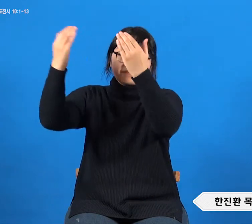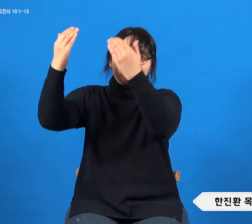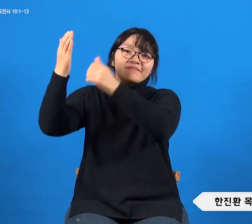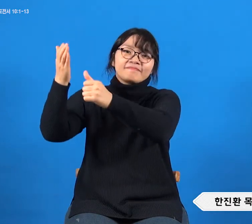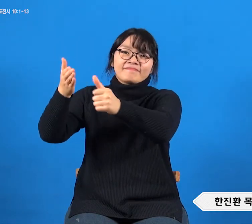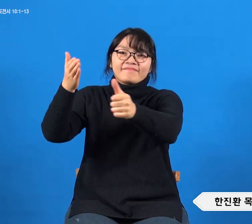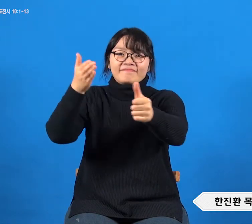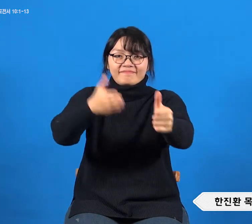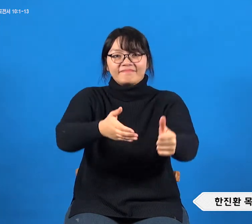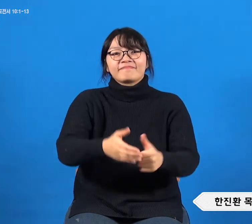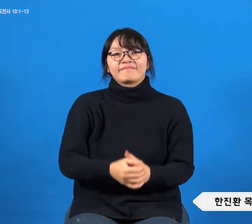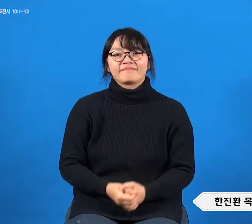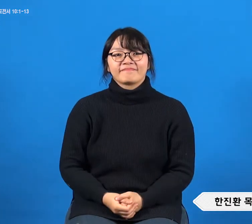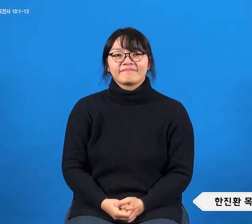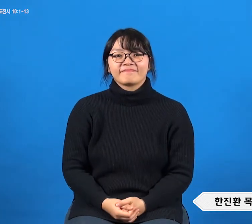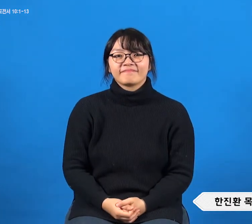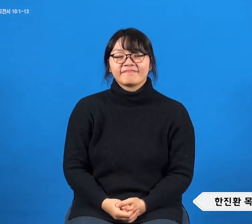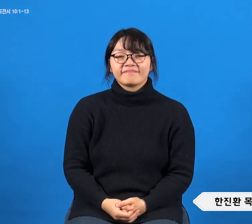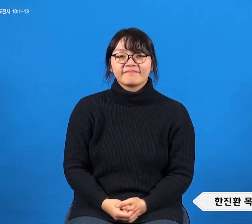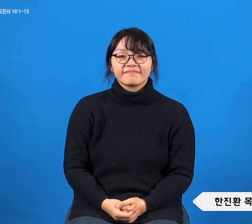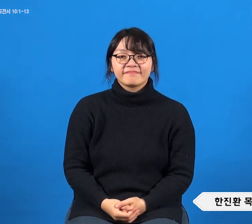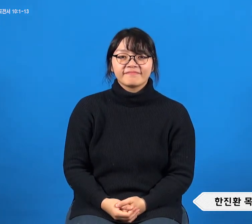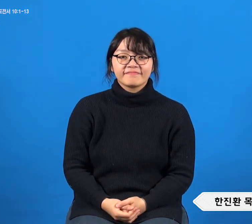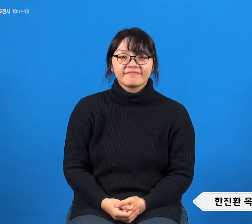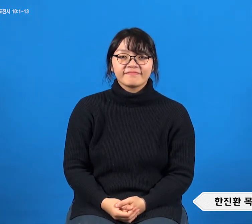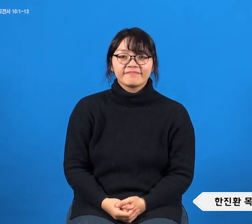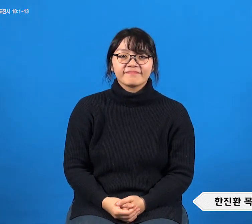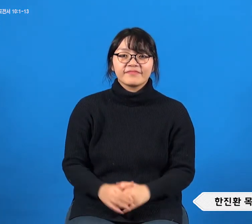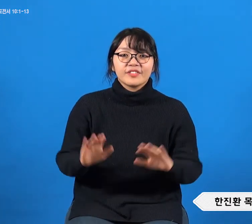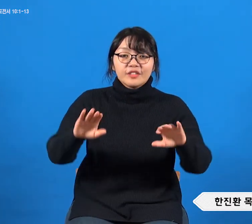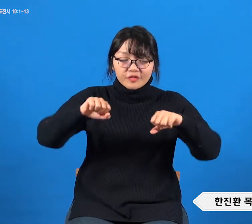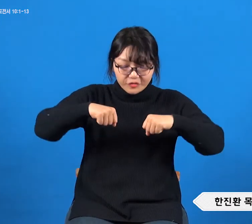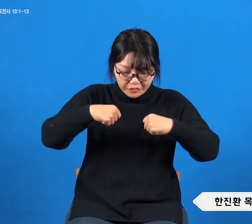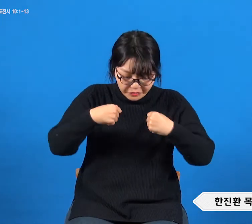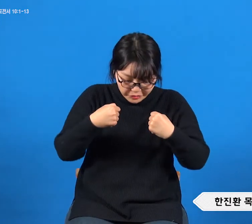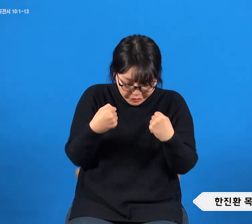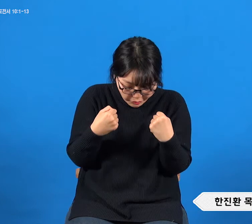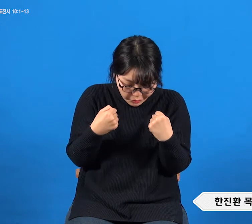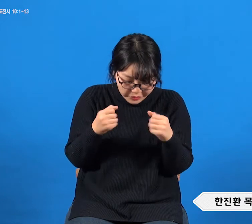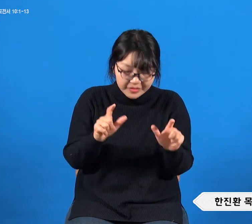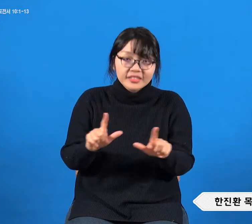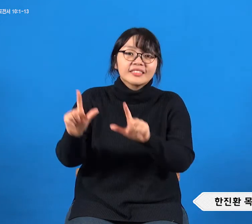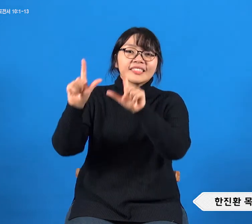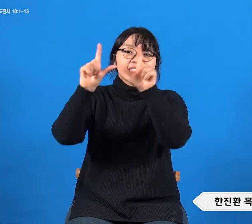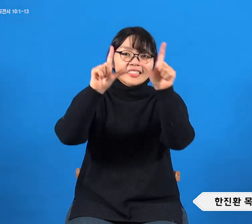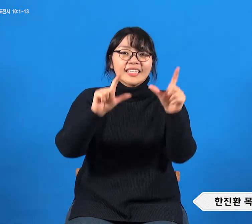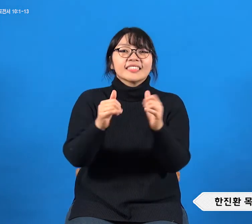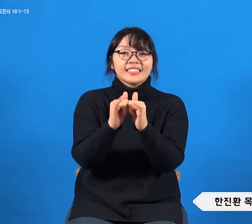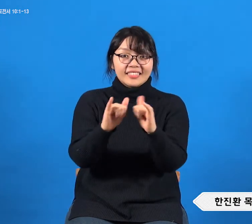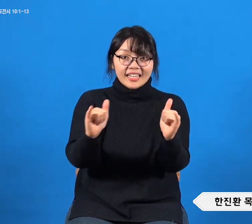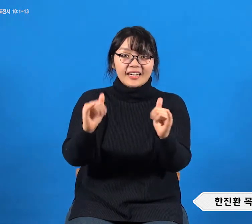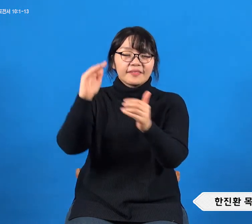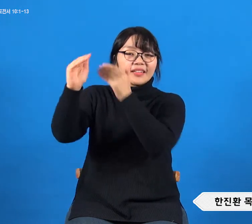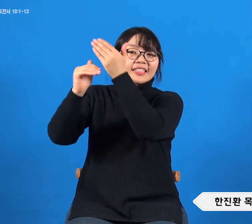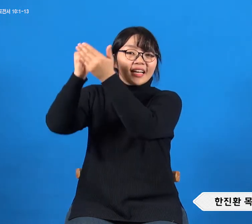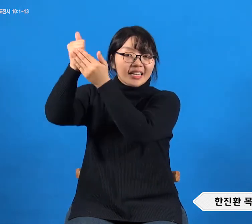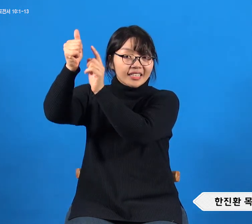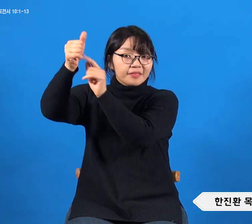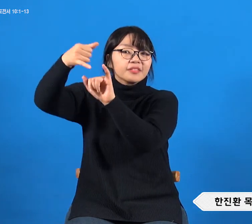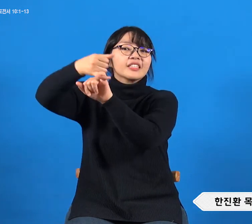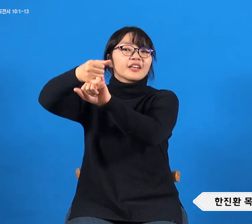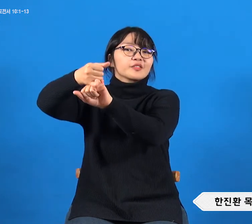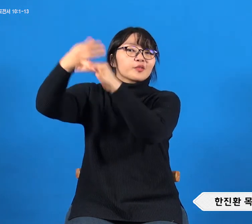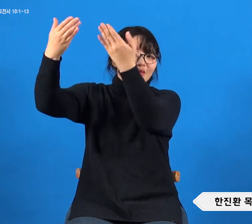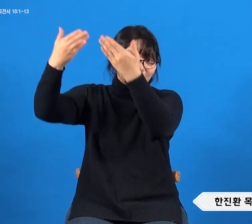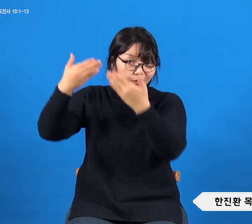온전한 순종을 해야 됩니다. 그렇게 순종의 삶을 사는 사람에게 우리 주님께서